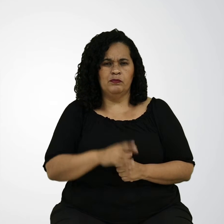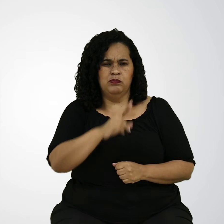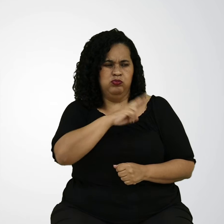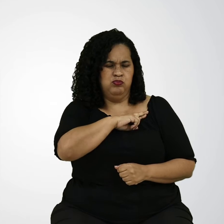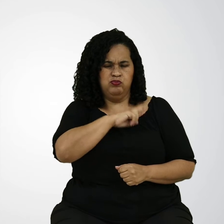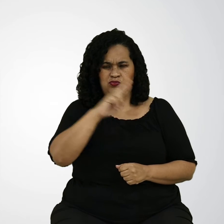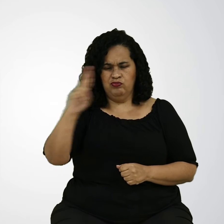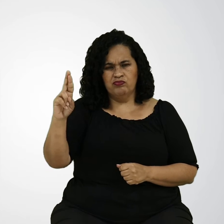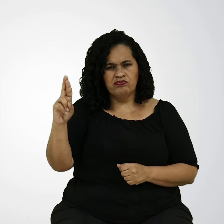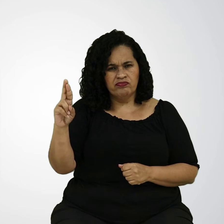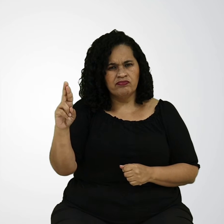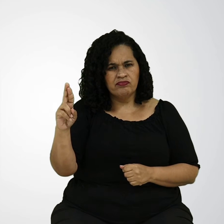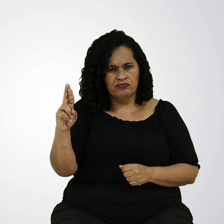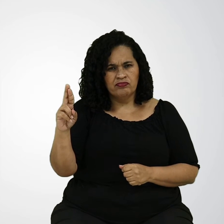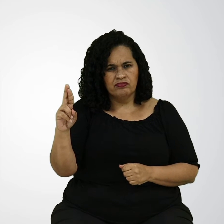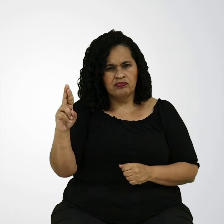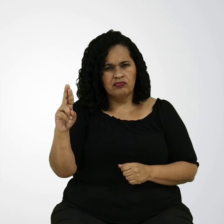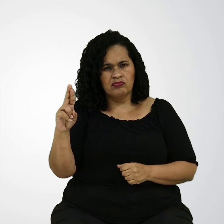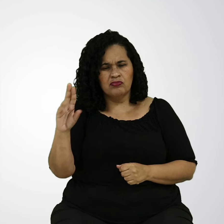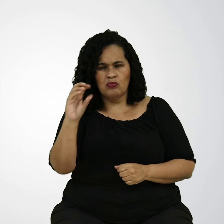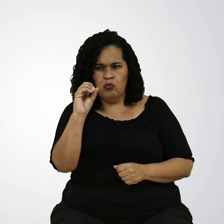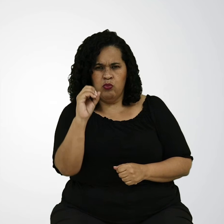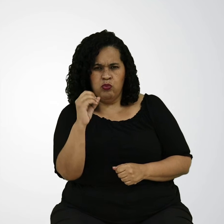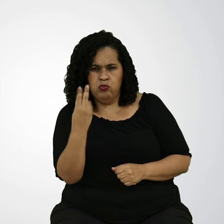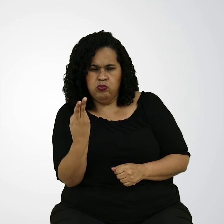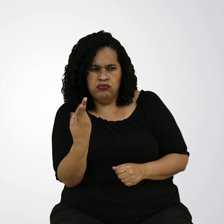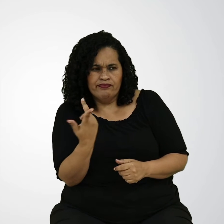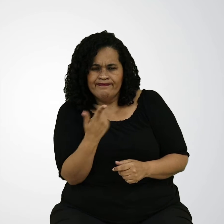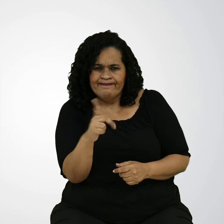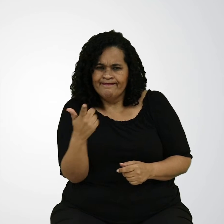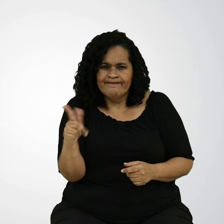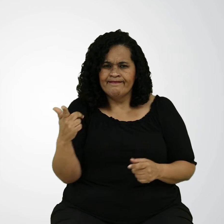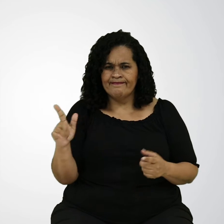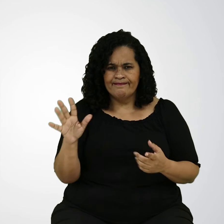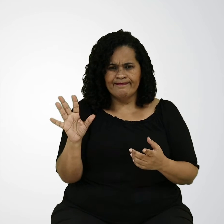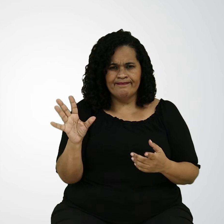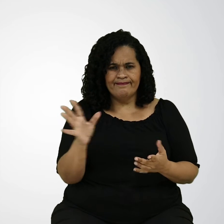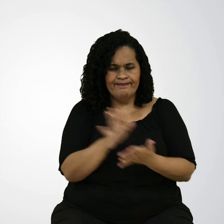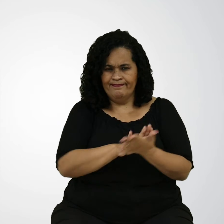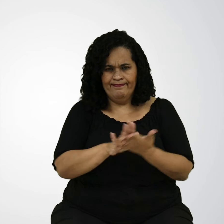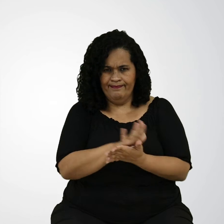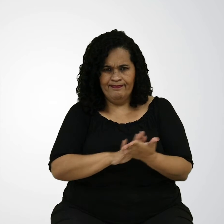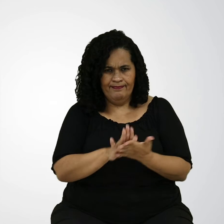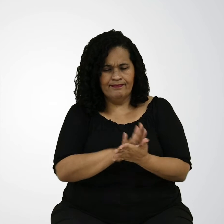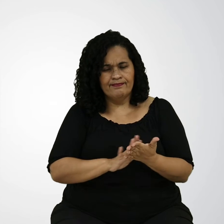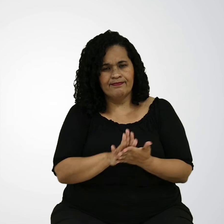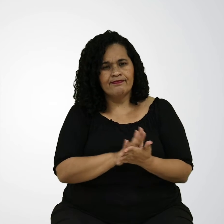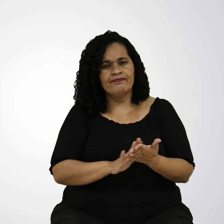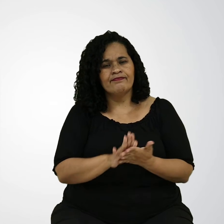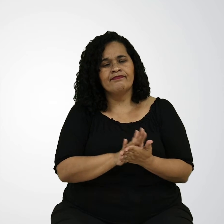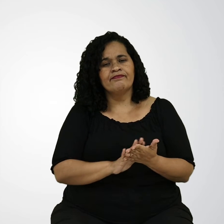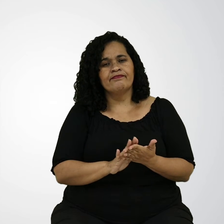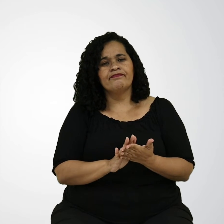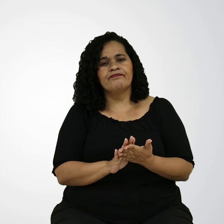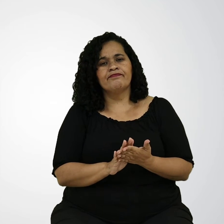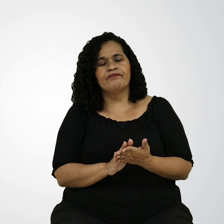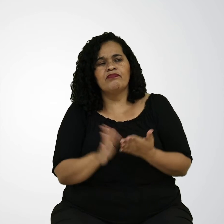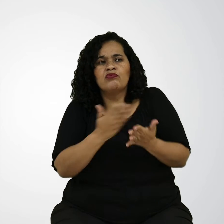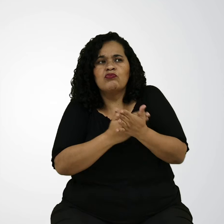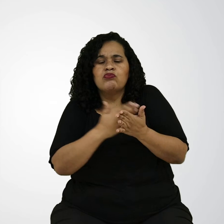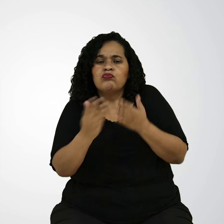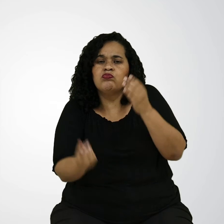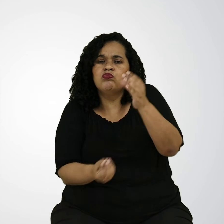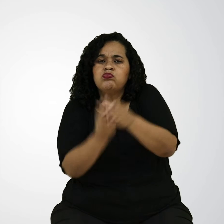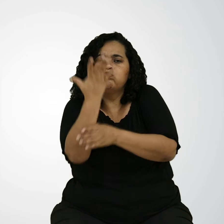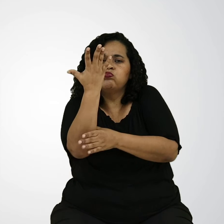religião, né, como movimento, porque ele não existia ainda. Isso ele vai existir só no terceiro século para frente. Ele vai existir um pouco mais para frente. Mas